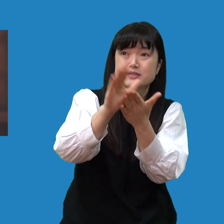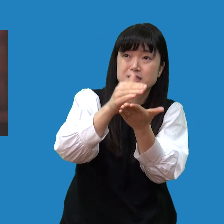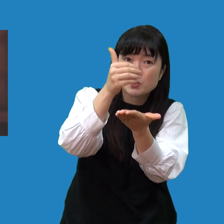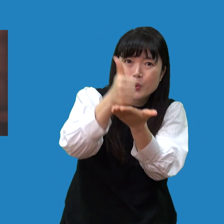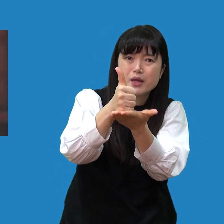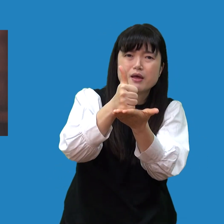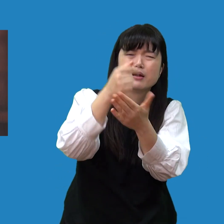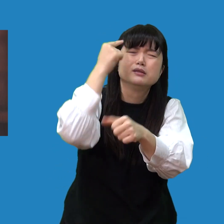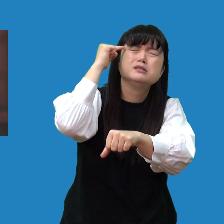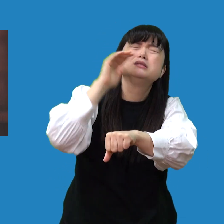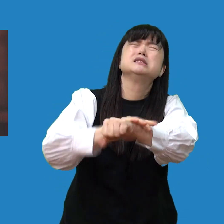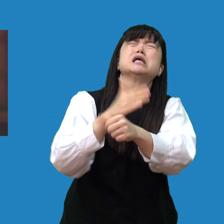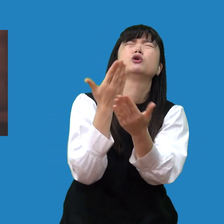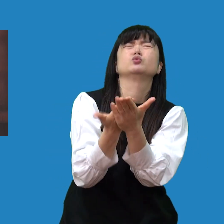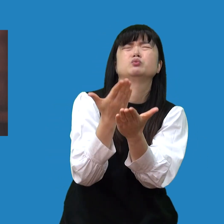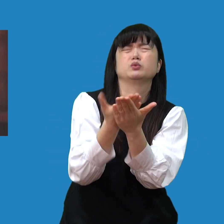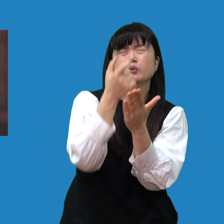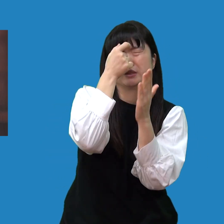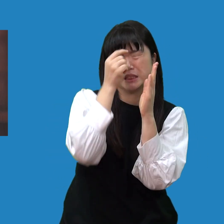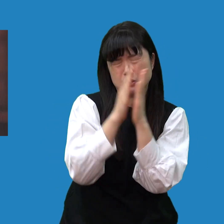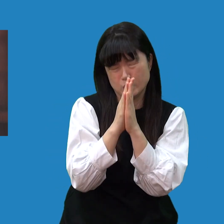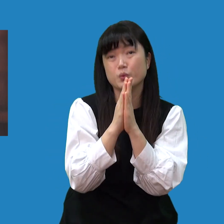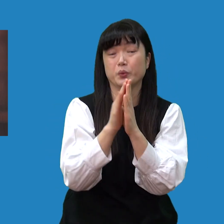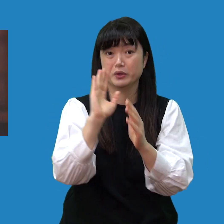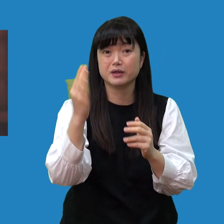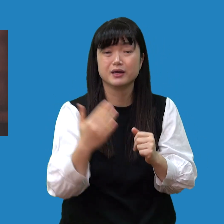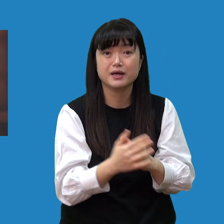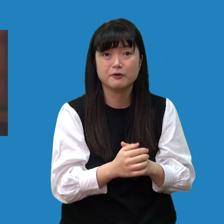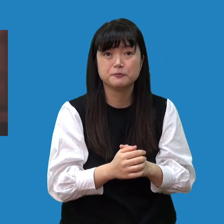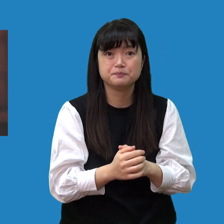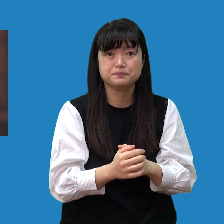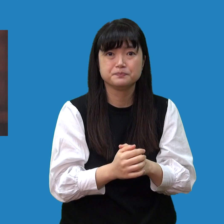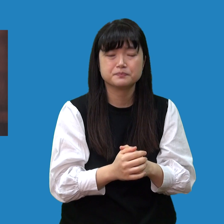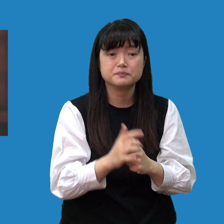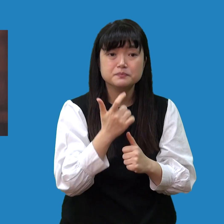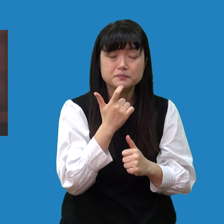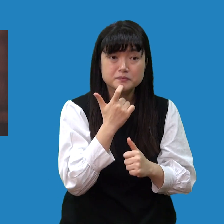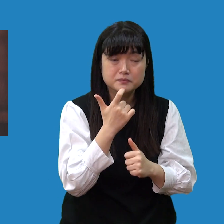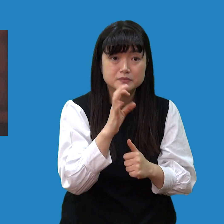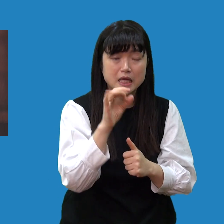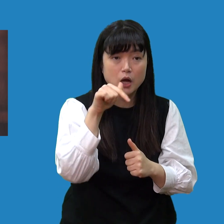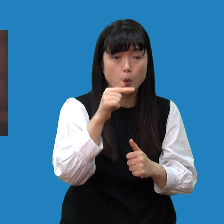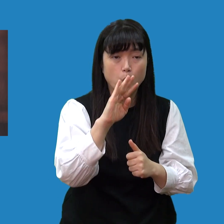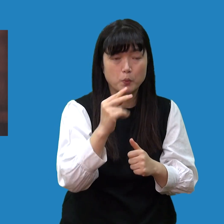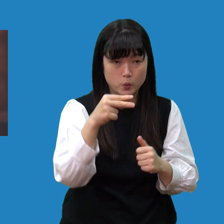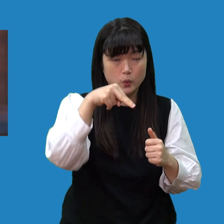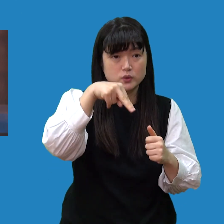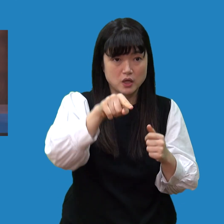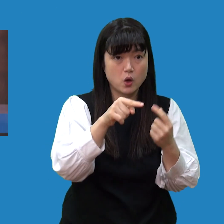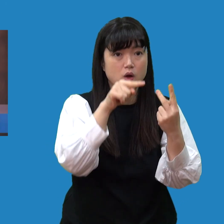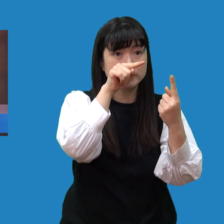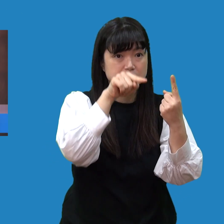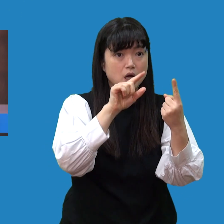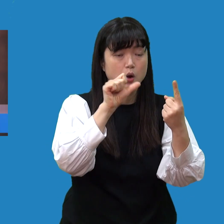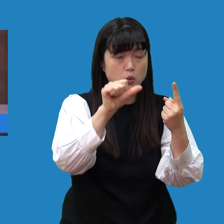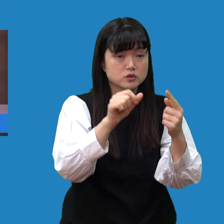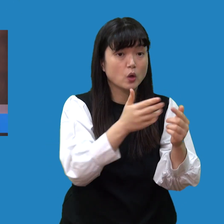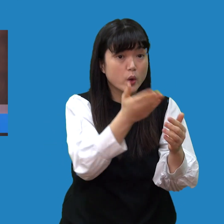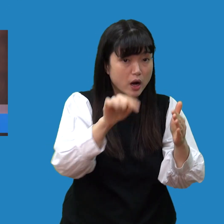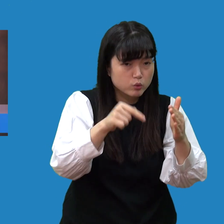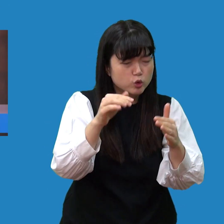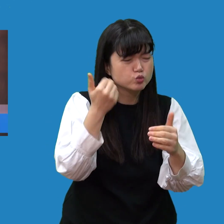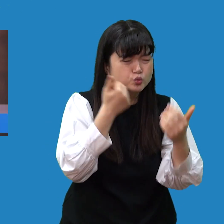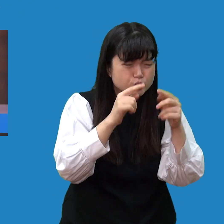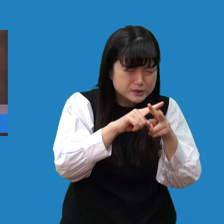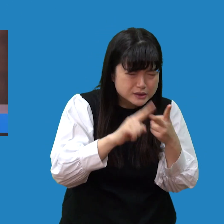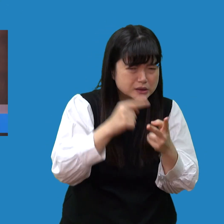그분에게 지혜 좀 달라고 기도해야 마땅하지 않겠습니까? 야고보서 1장 5절 다 같이 읽습니다. 시작. 너희